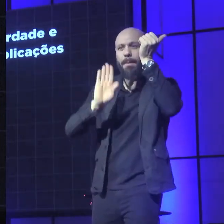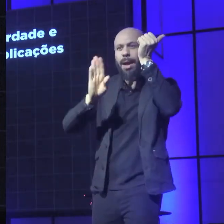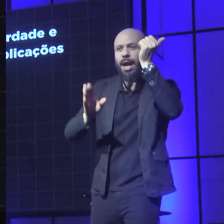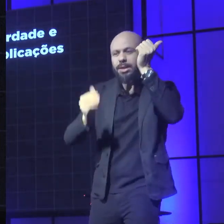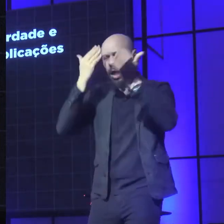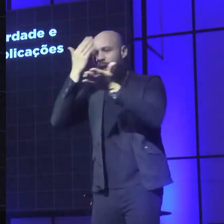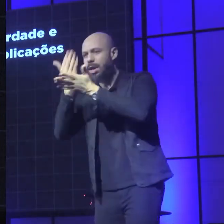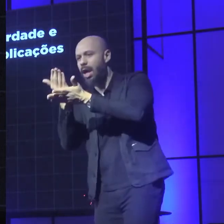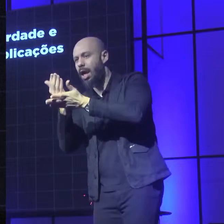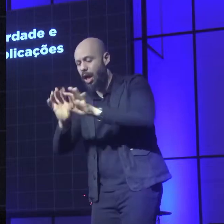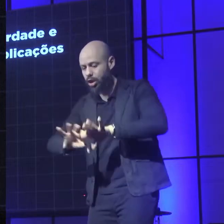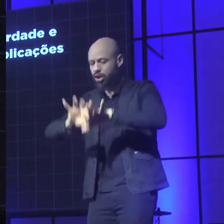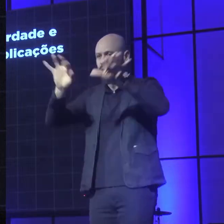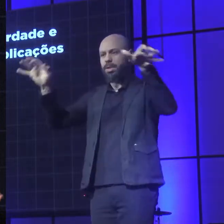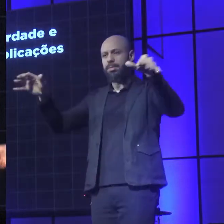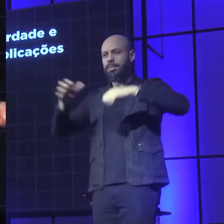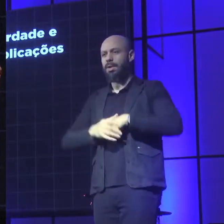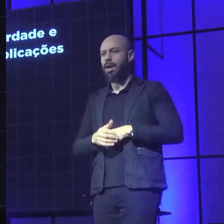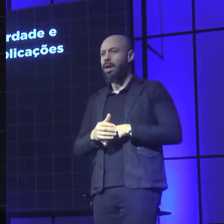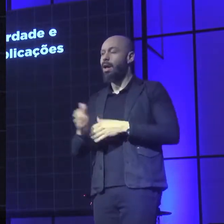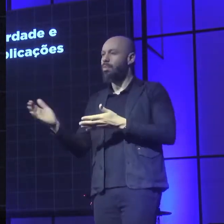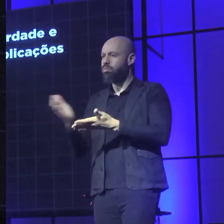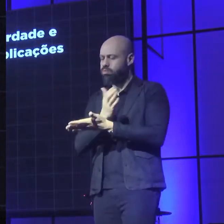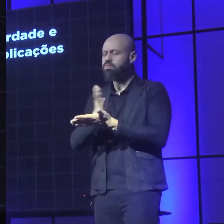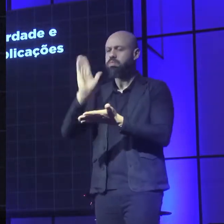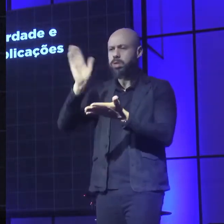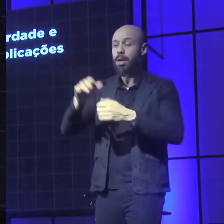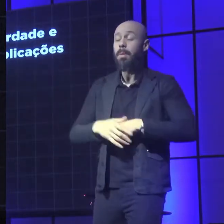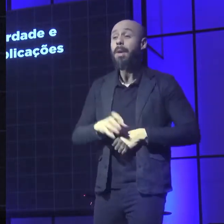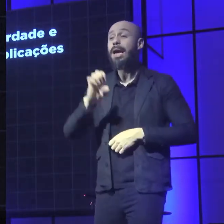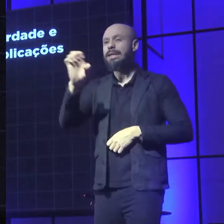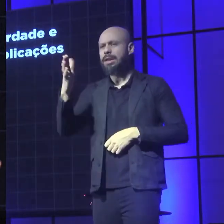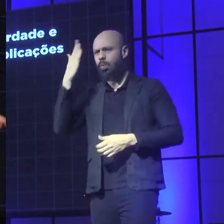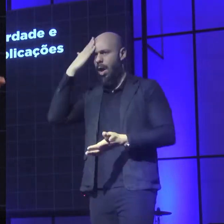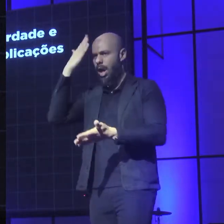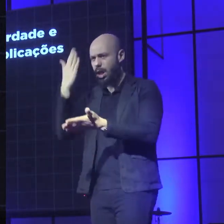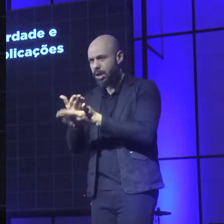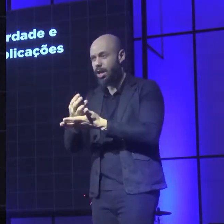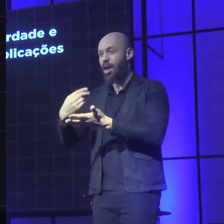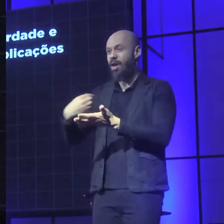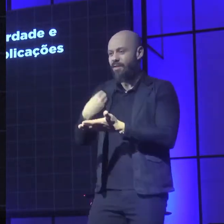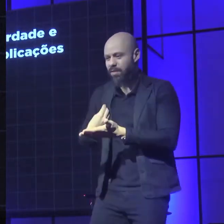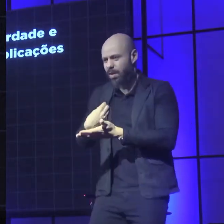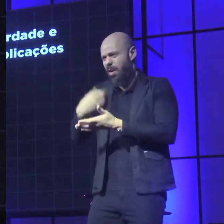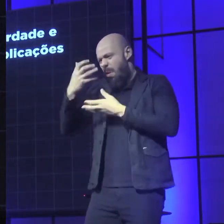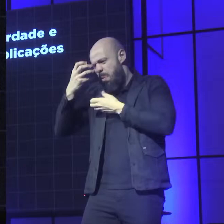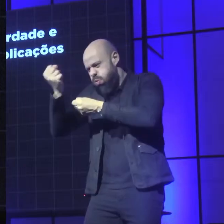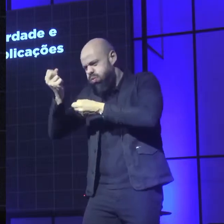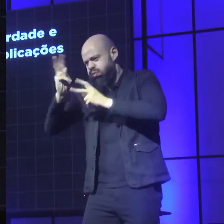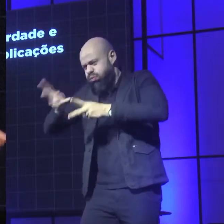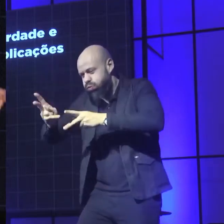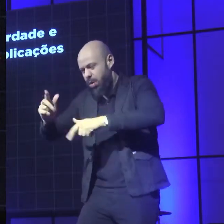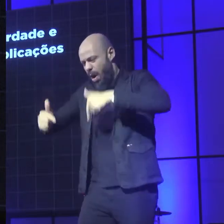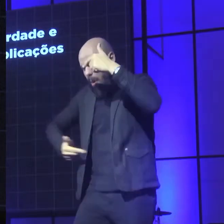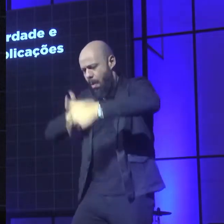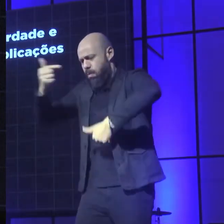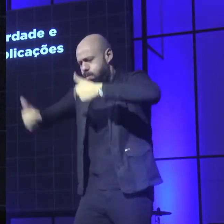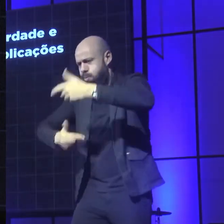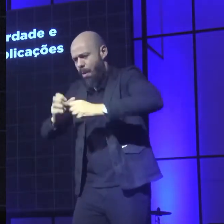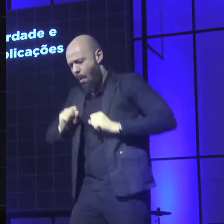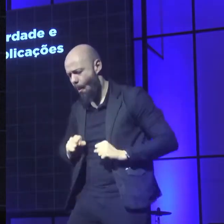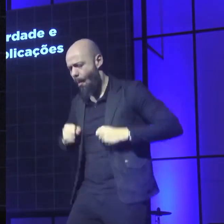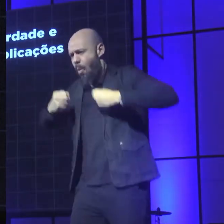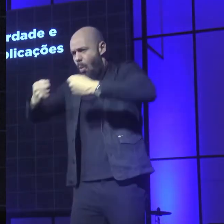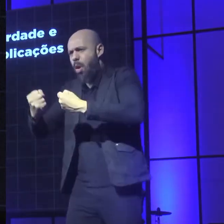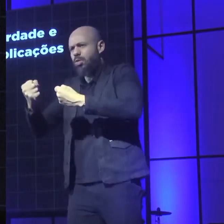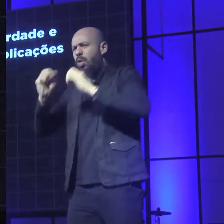você acredita na verdade, você vive em função da verdade, você reage em função da verdade, você age em função